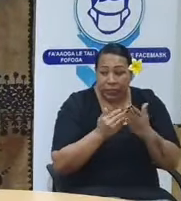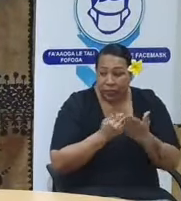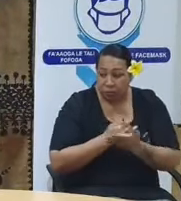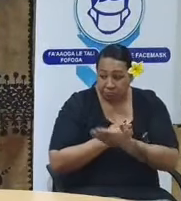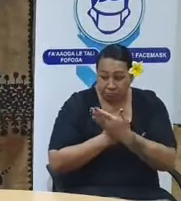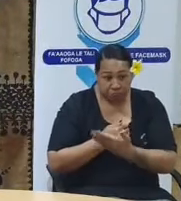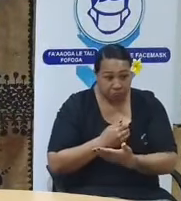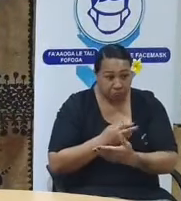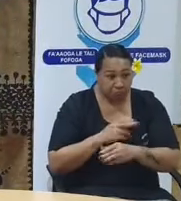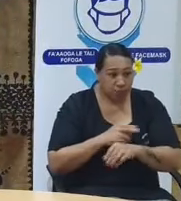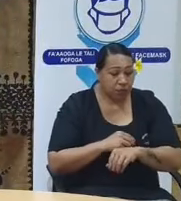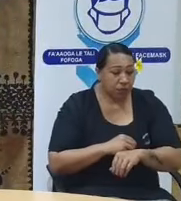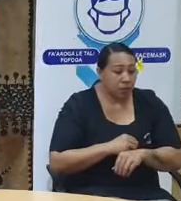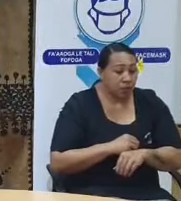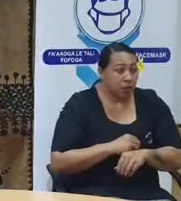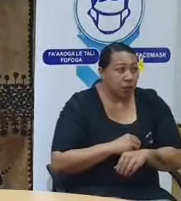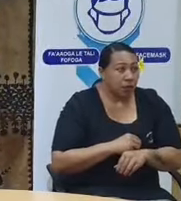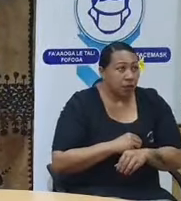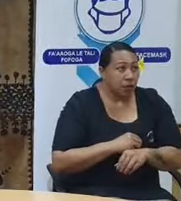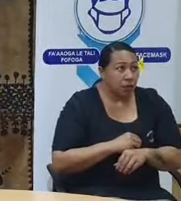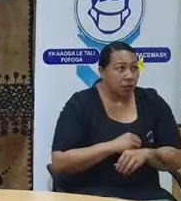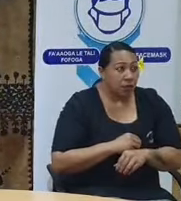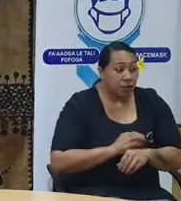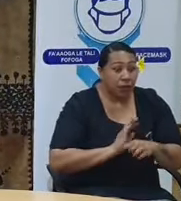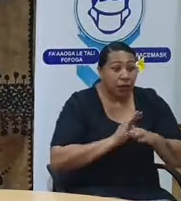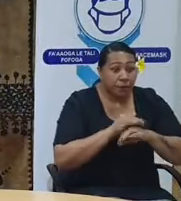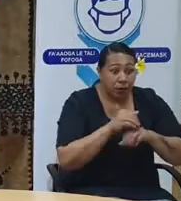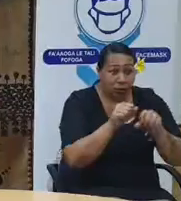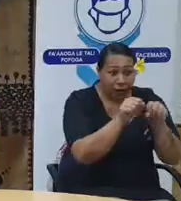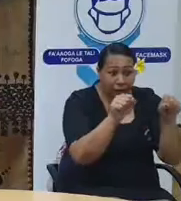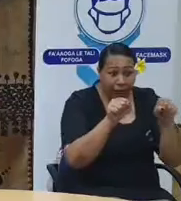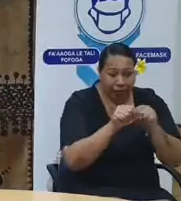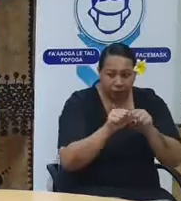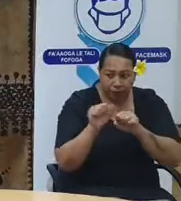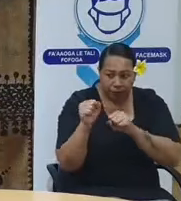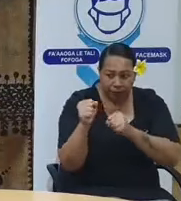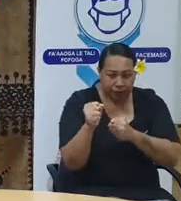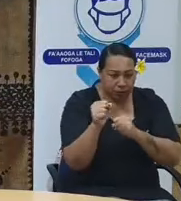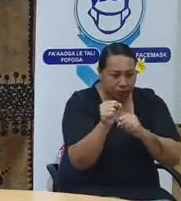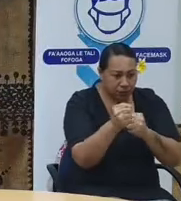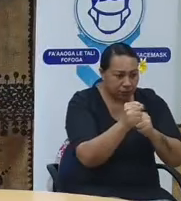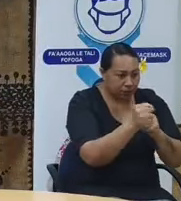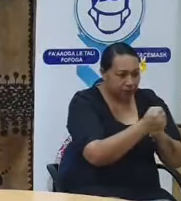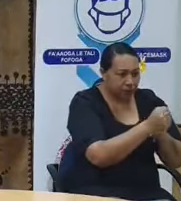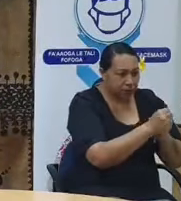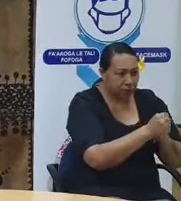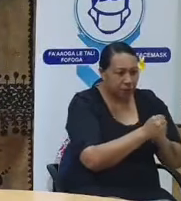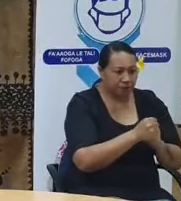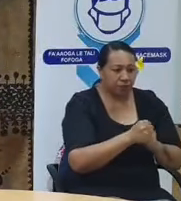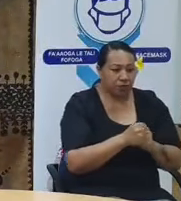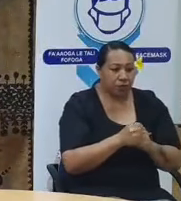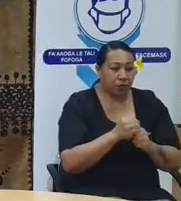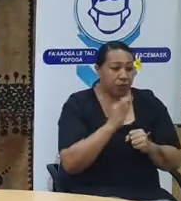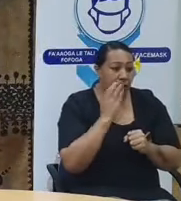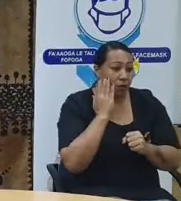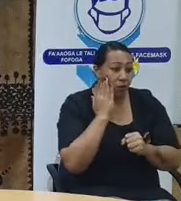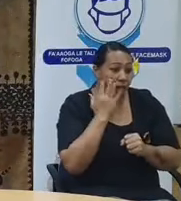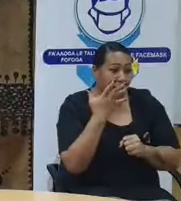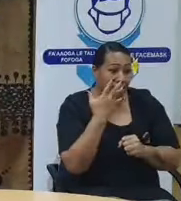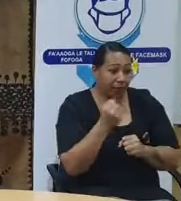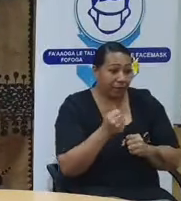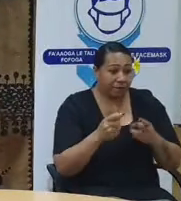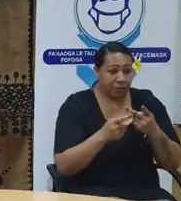City o le tatu pui pui nga malu e peifo en whailo atu le teimi tau a lea e mai ai se po le mai le tunu o ile vaa oloa taruai